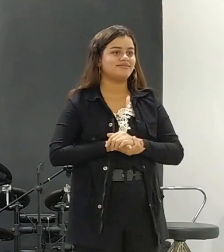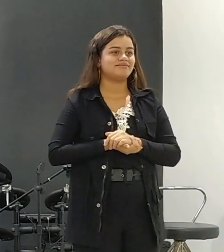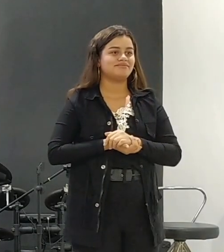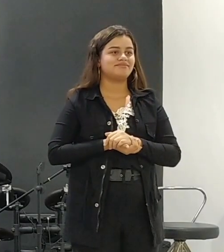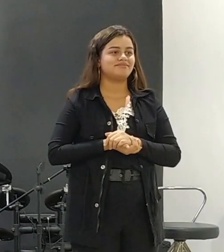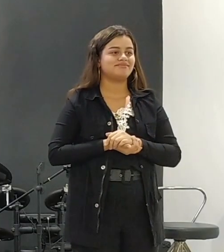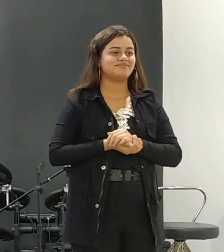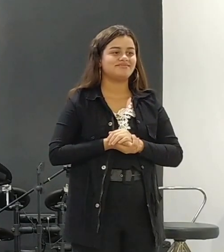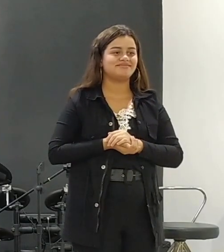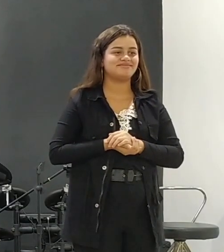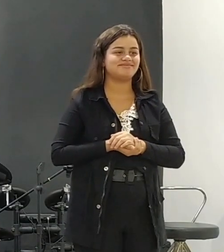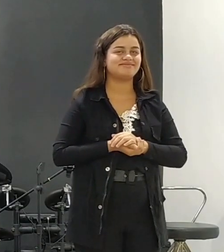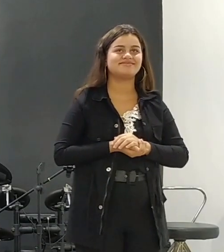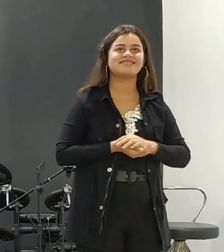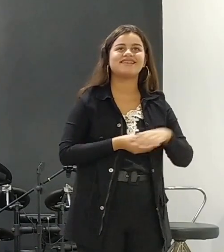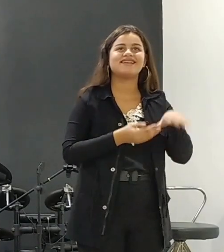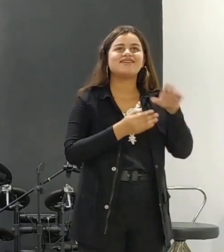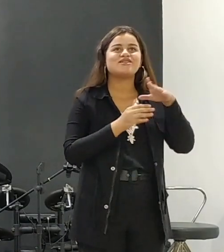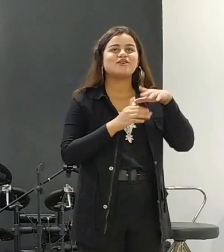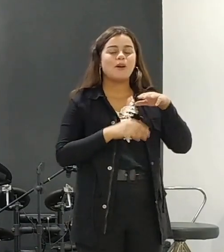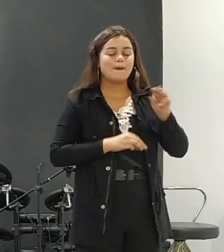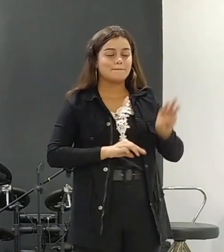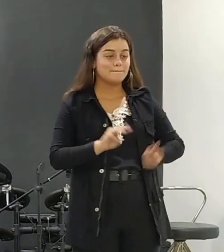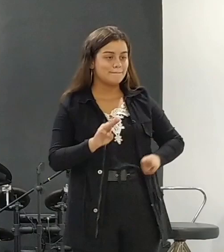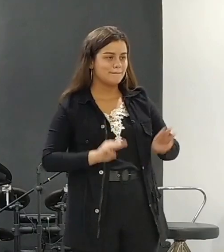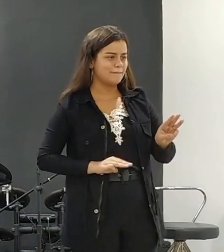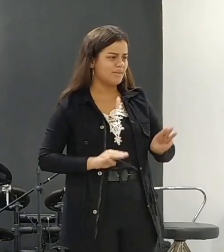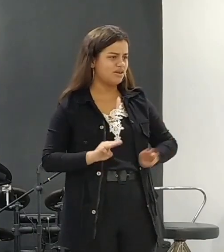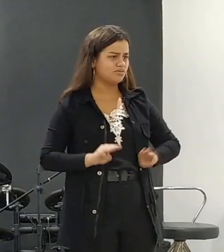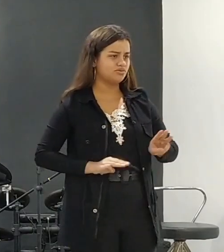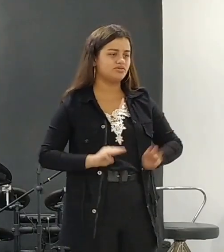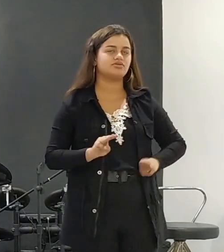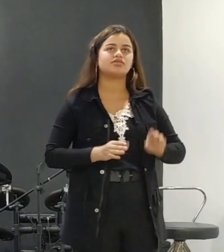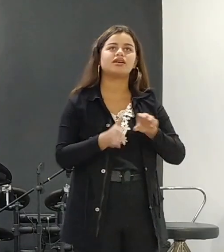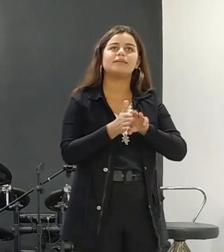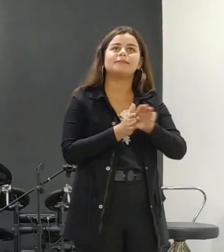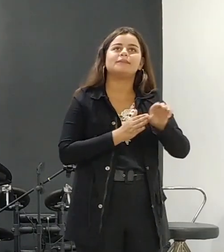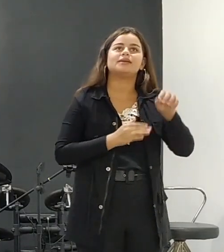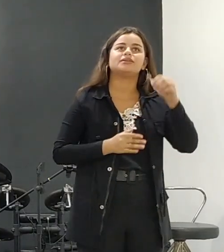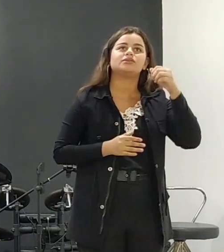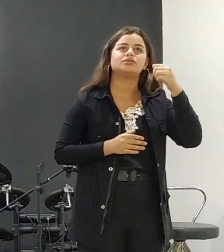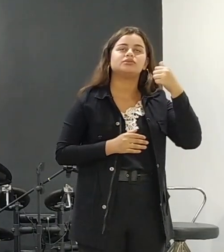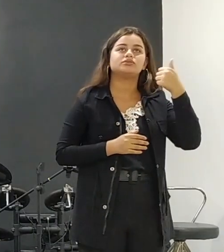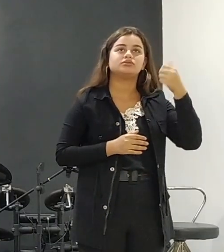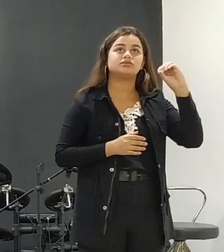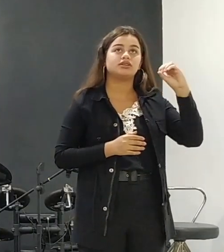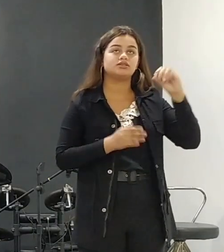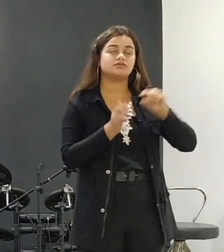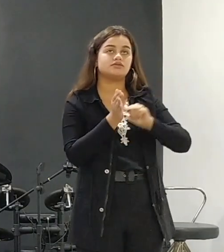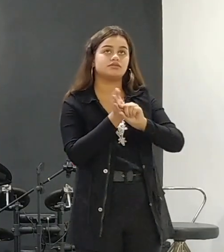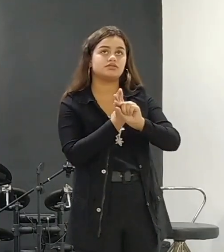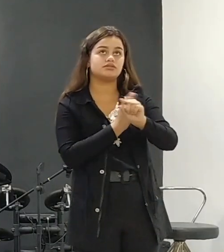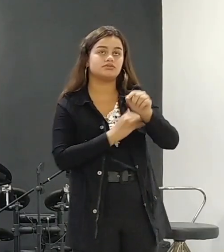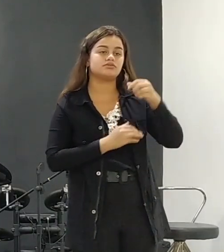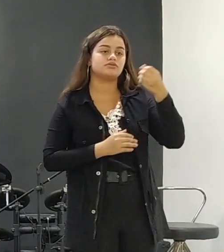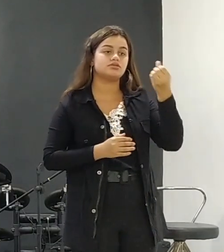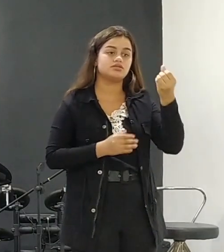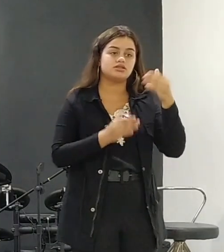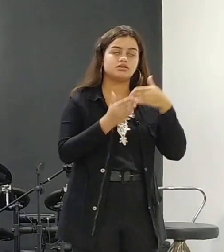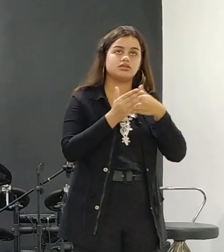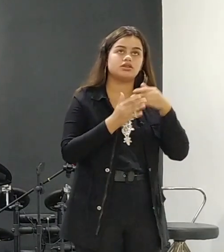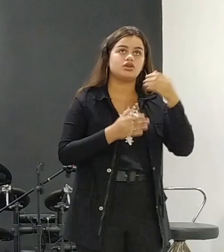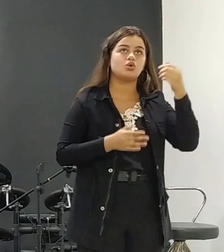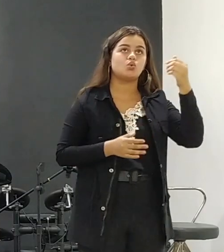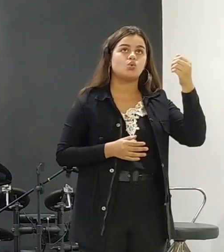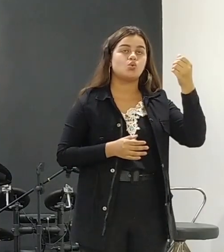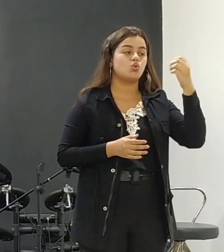Marcos também, capítulo de número 10, versículo de 6 a 9. Marcos, Evangelho segundo São Marcos, capítulo 10, de 6 a 9.